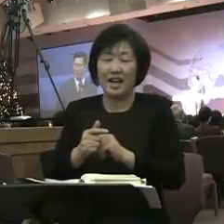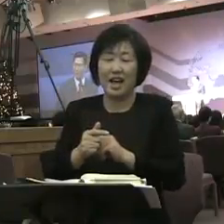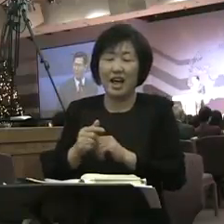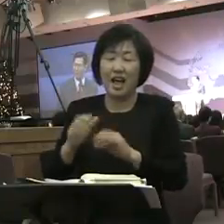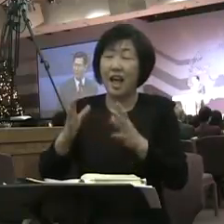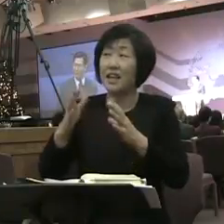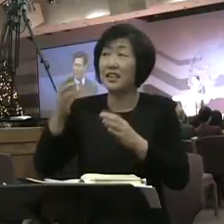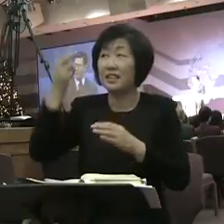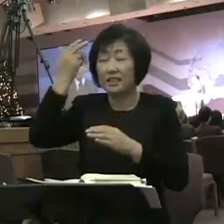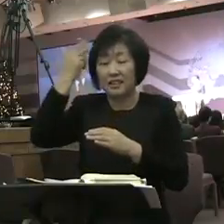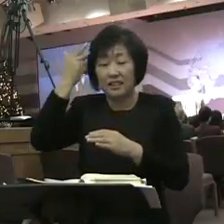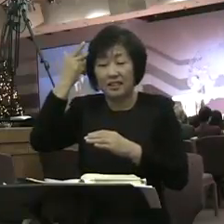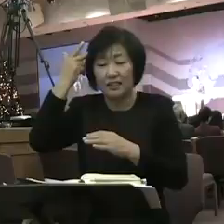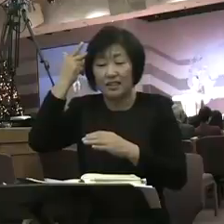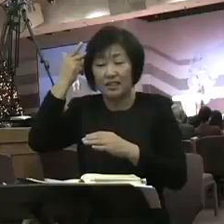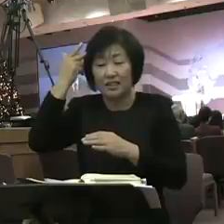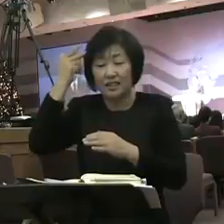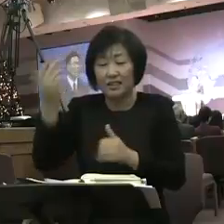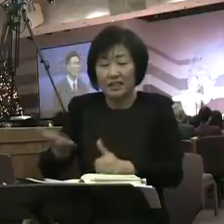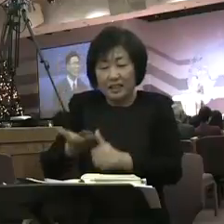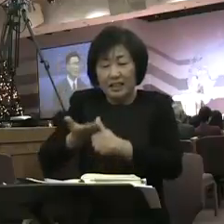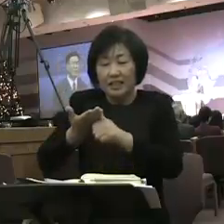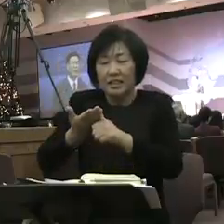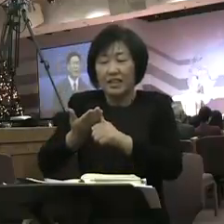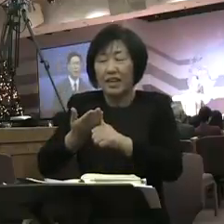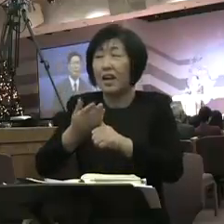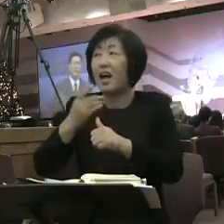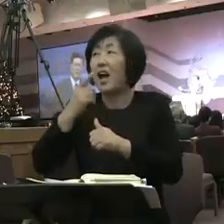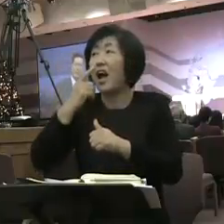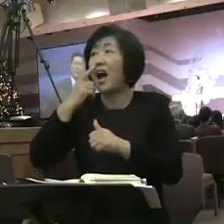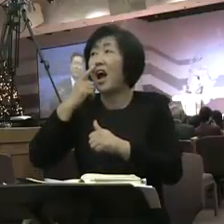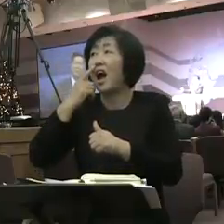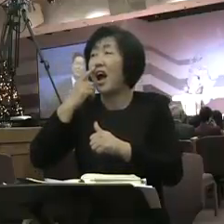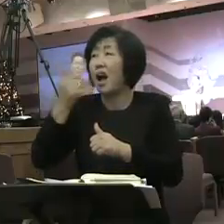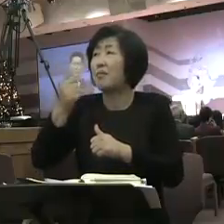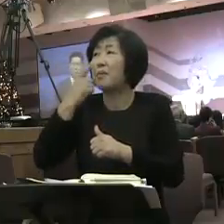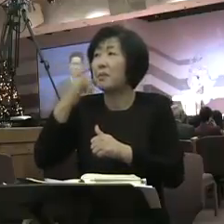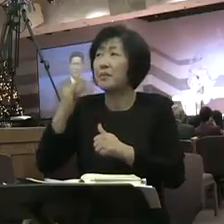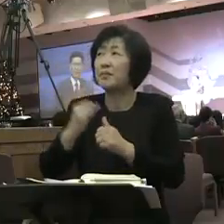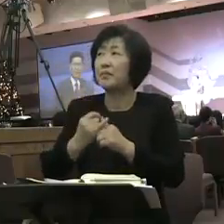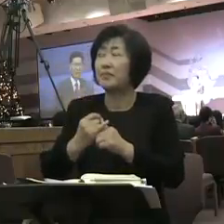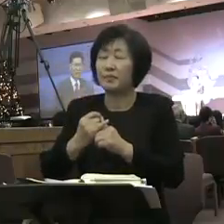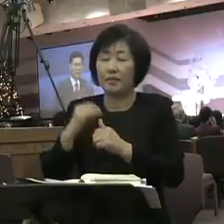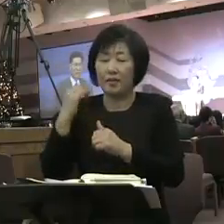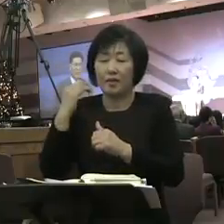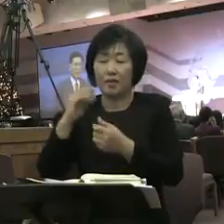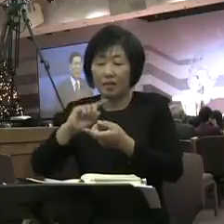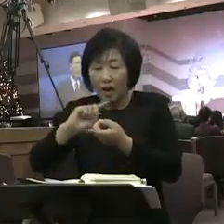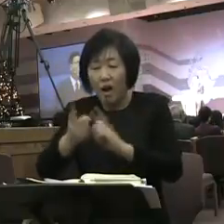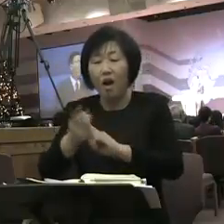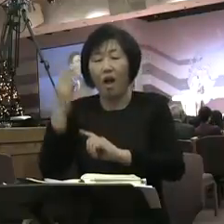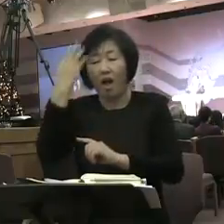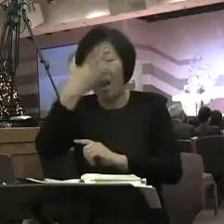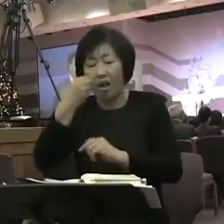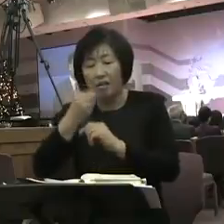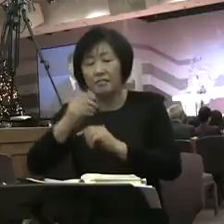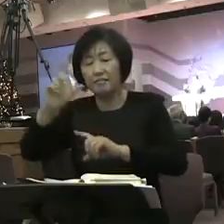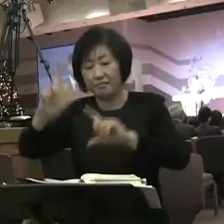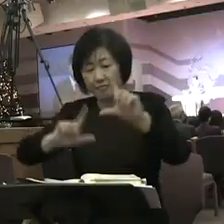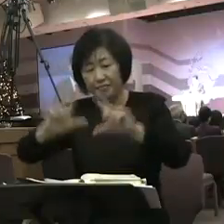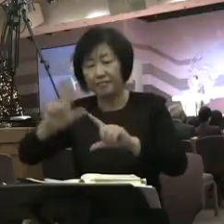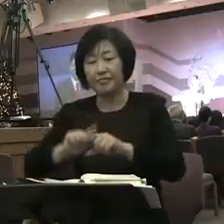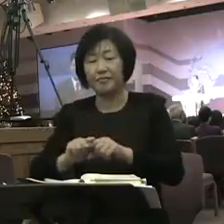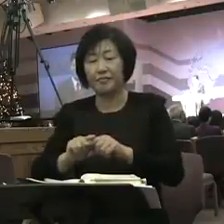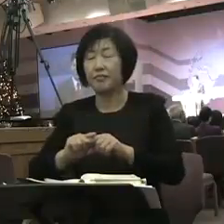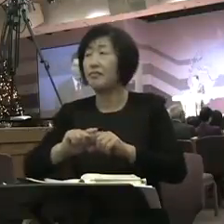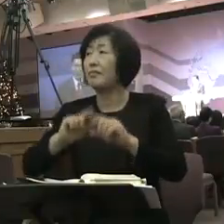만들어줘요. 우리 엄마 아빠가 참 서로 저렇게 아름답게 살아가고 있는 그 모습, 애들에게는 너무 건강한 그러한